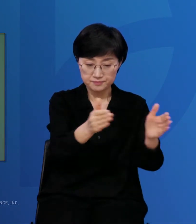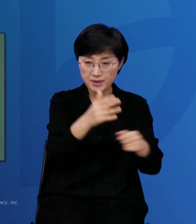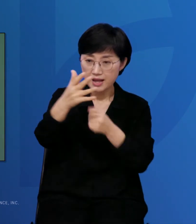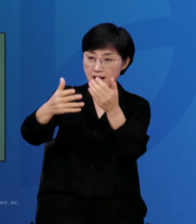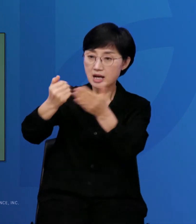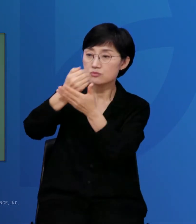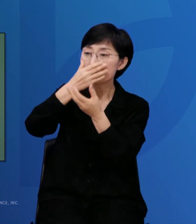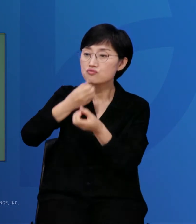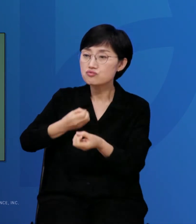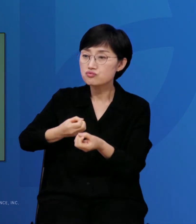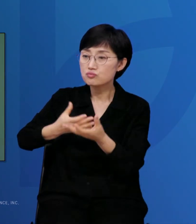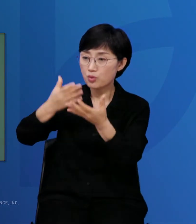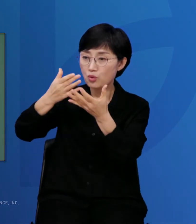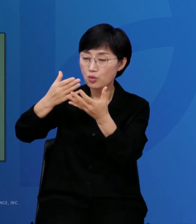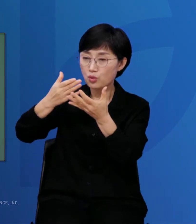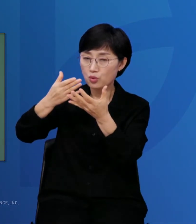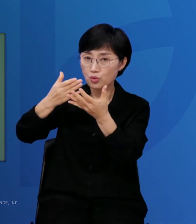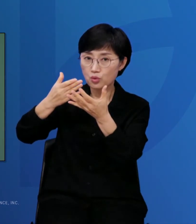성막입니다.